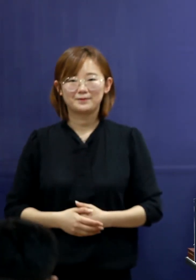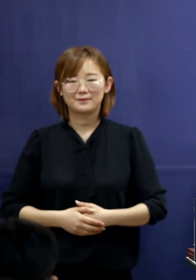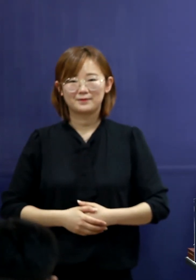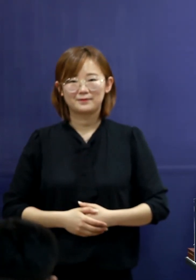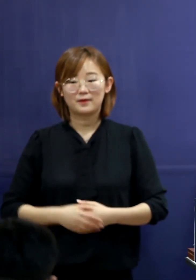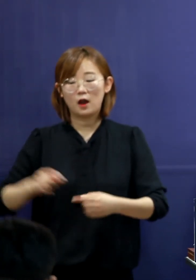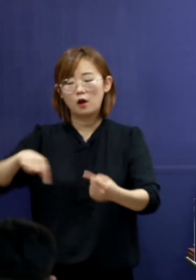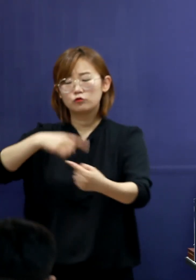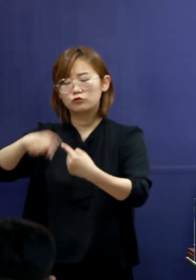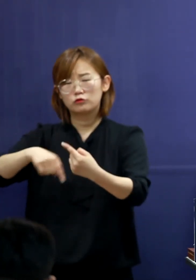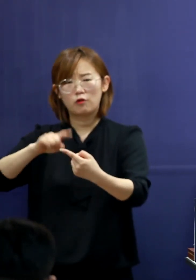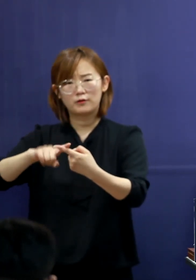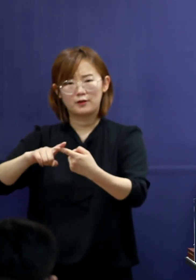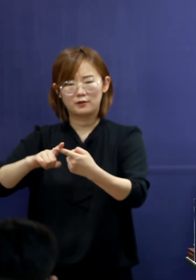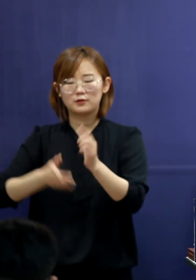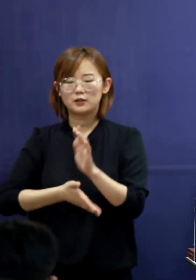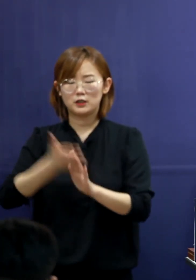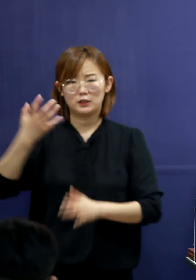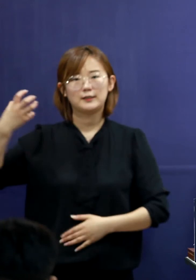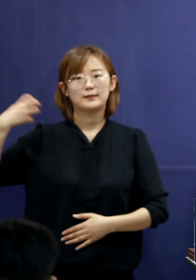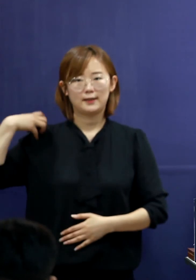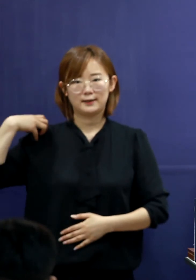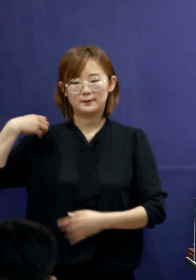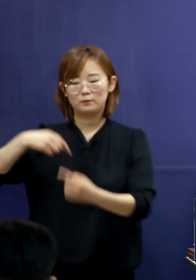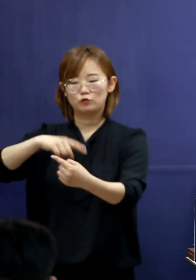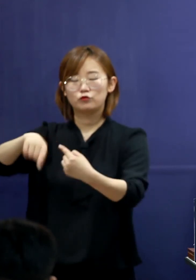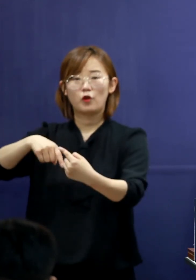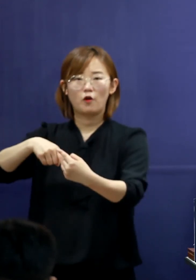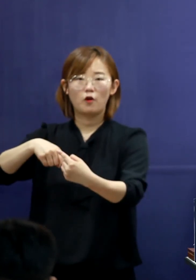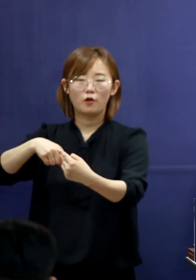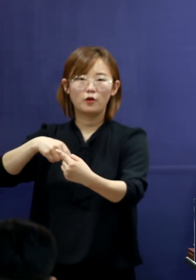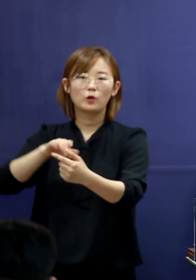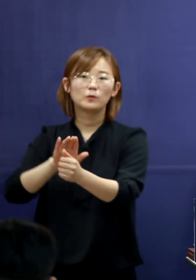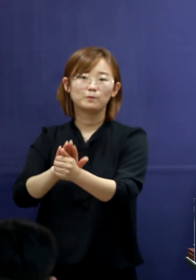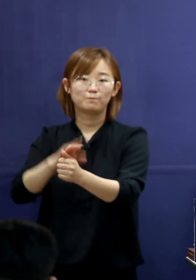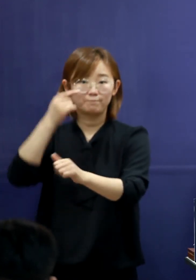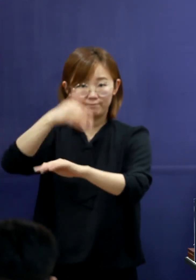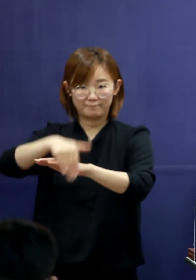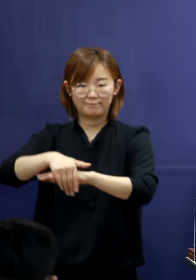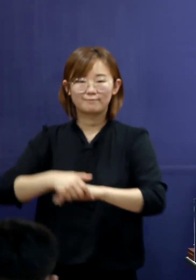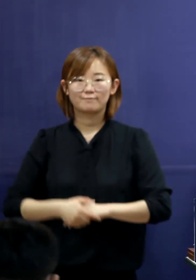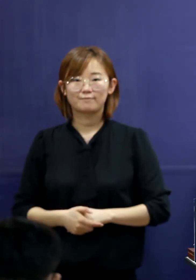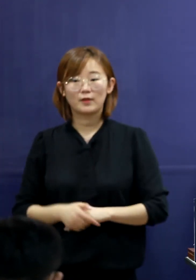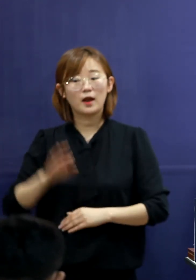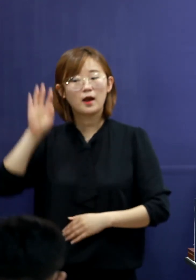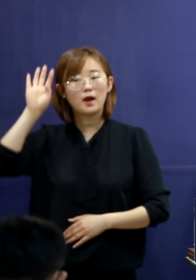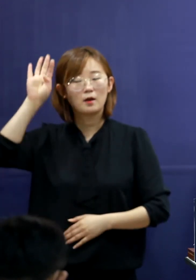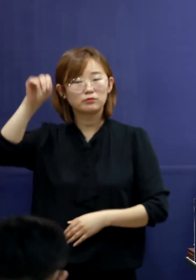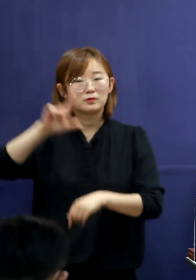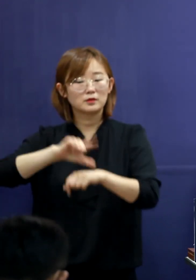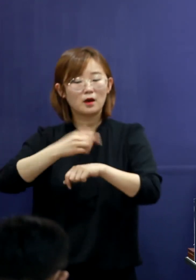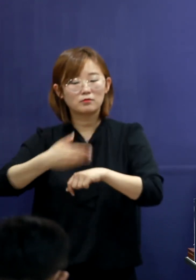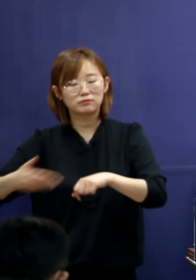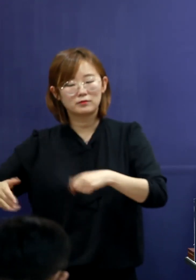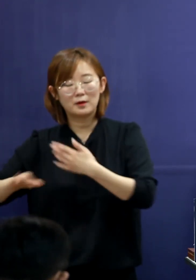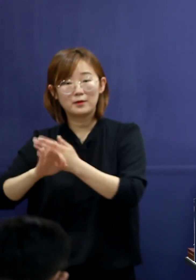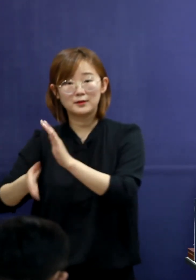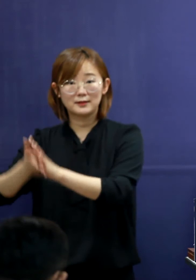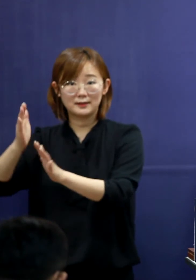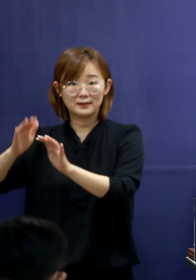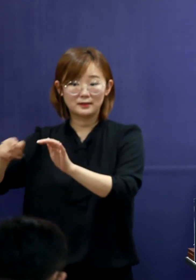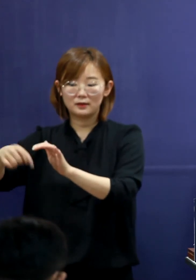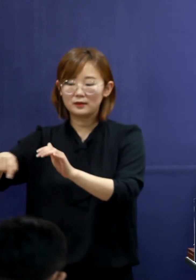우리 시가 당분간 져야 될 것 같고 바람직스럽기는 이건 역시 이제 우리 지역 주민들이 좀